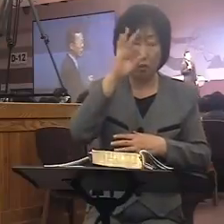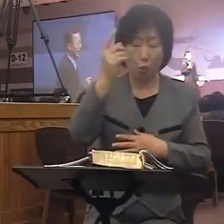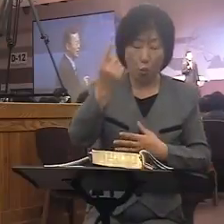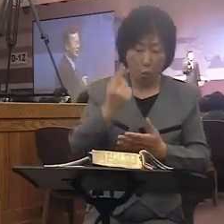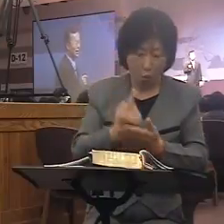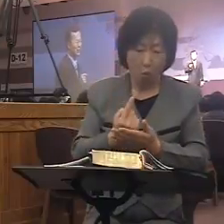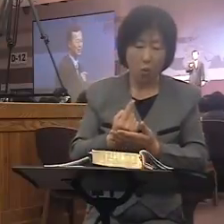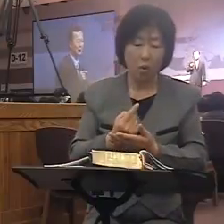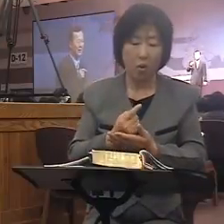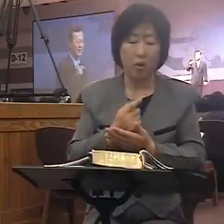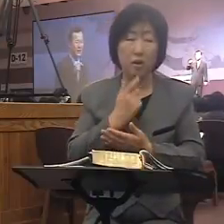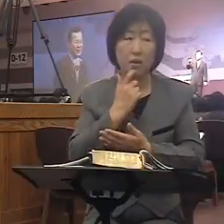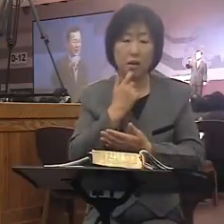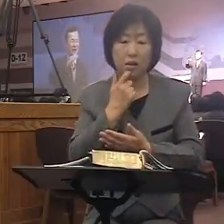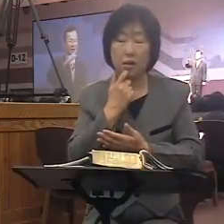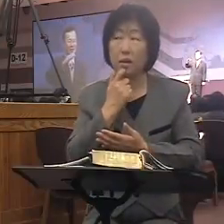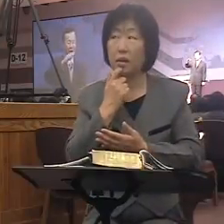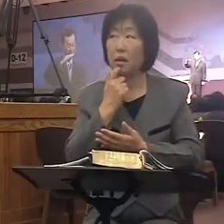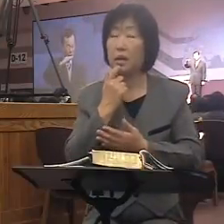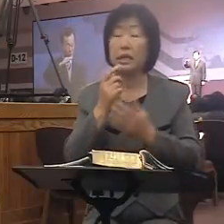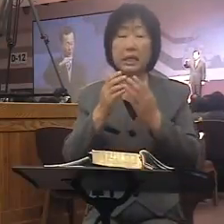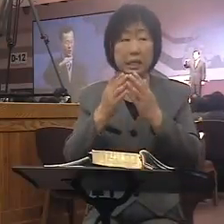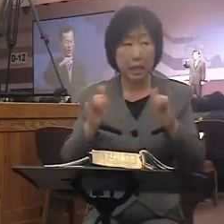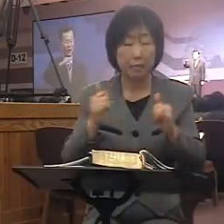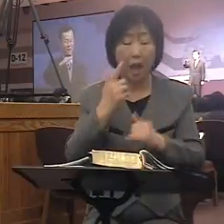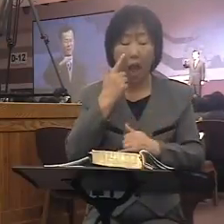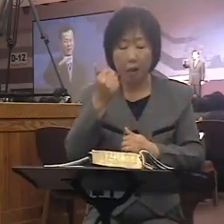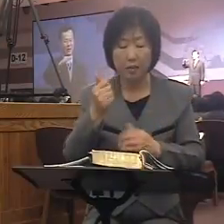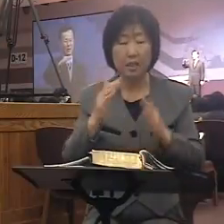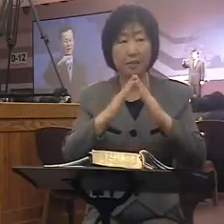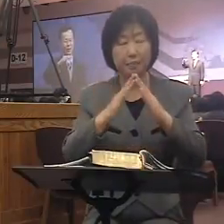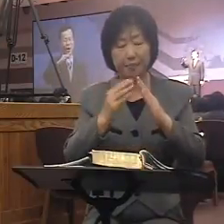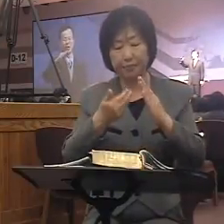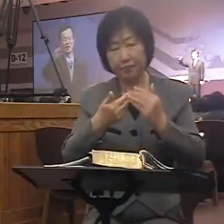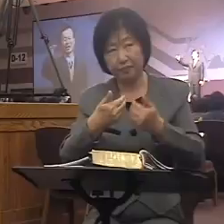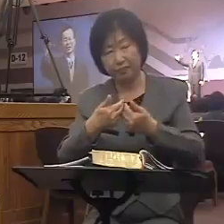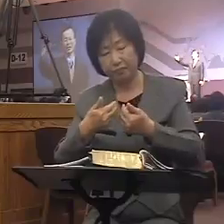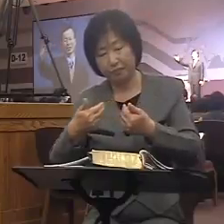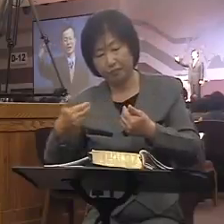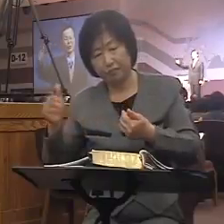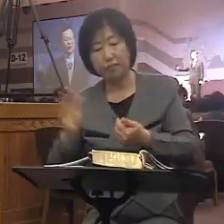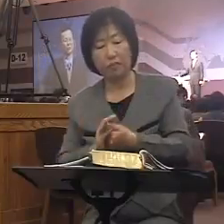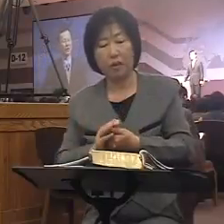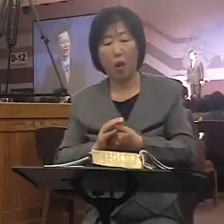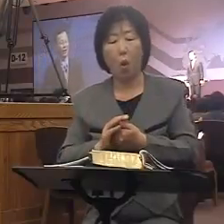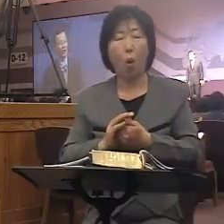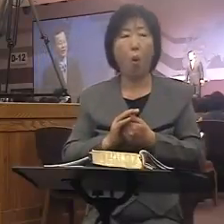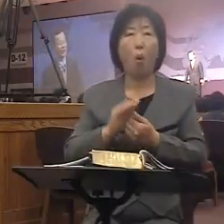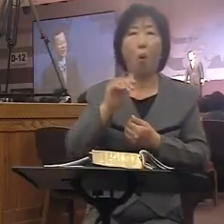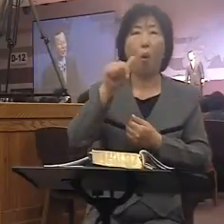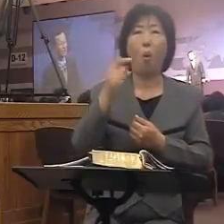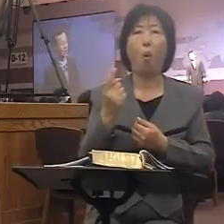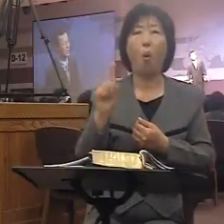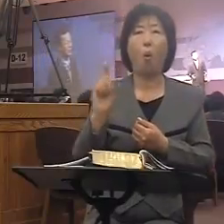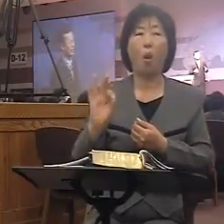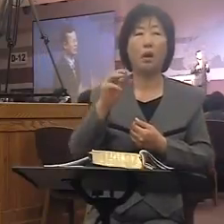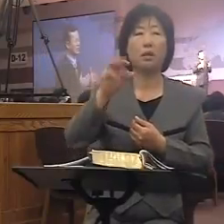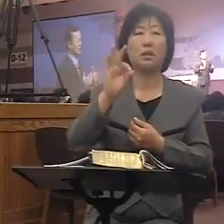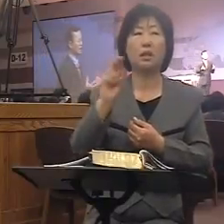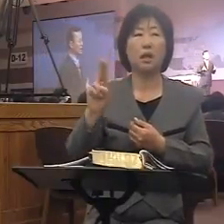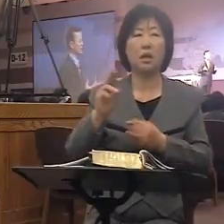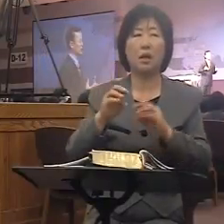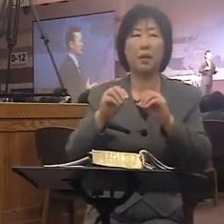보셨나요? 야곱이라는 사람이 이제 그 아비집을 떠나 광야 길을 가고 있습니다. 지금까지